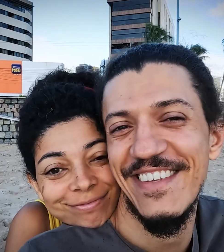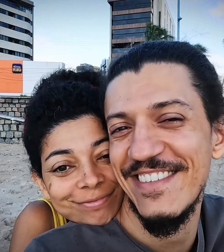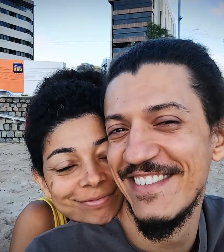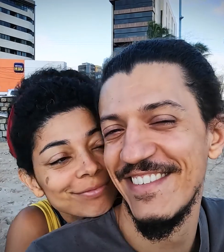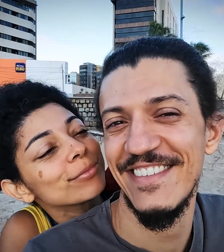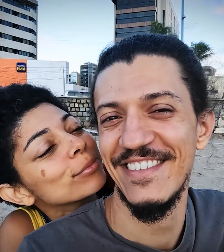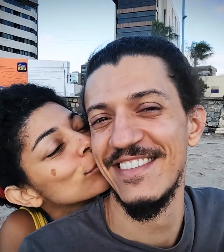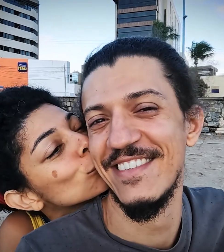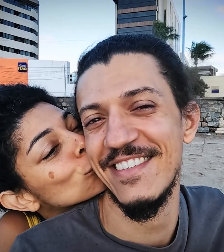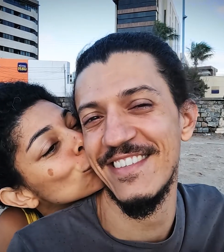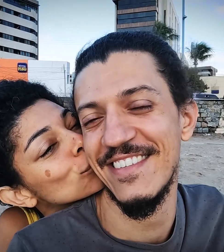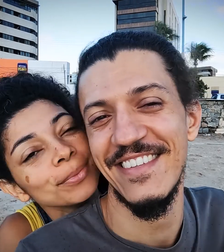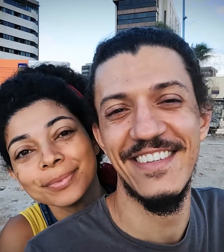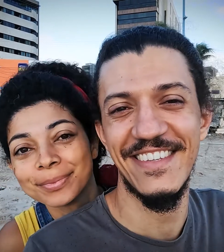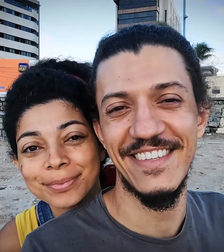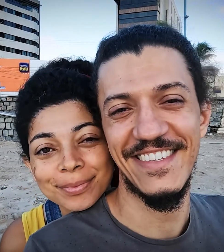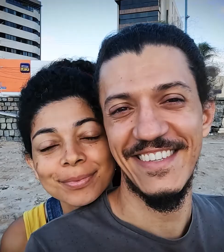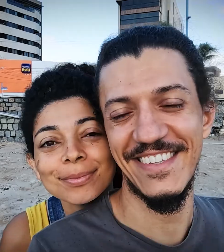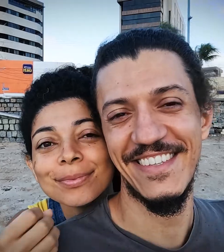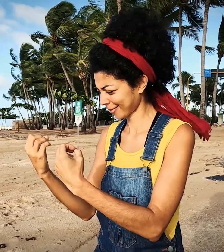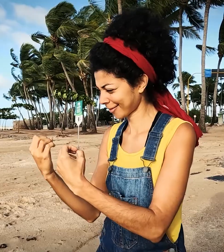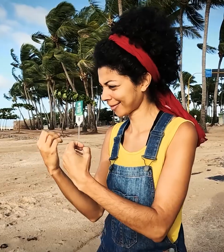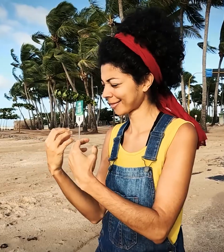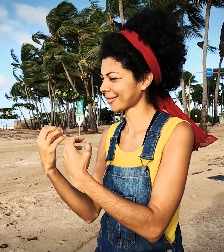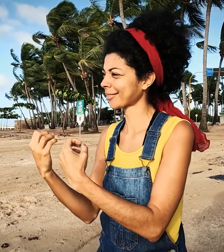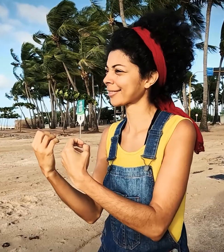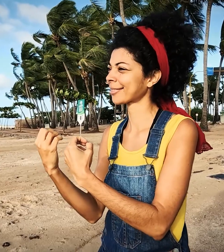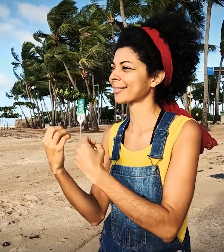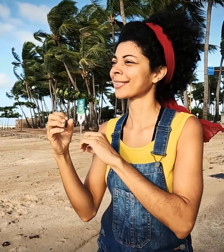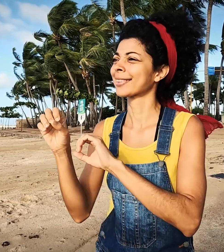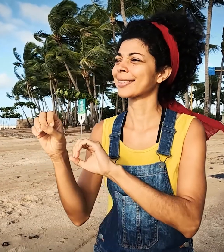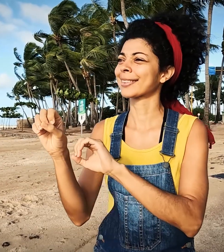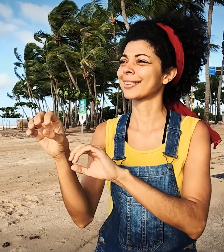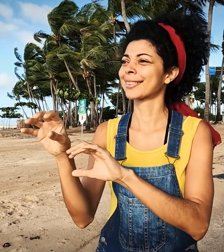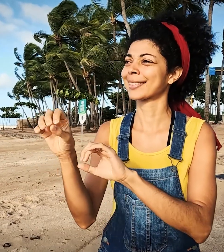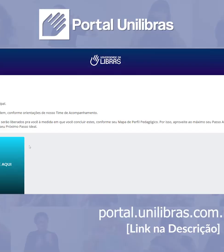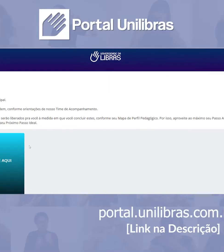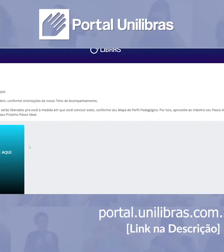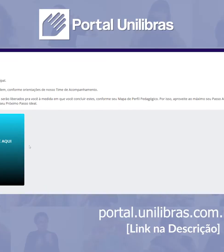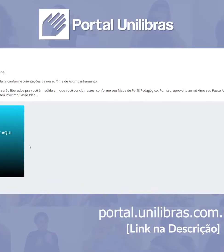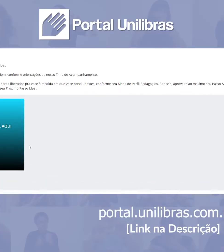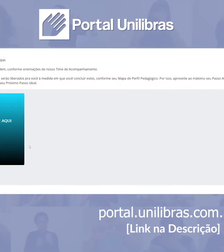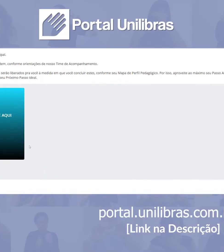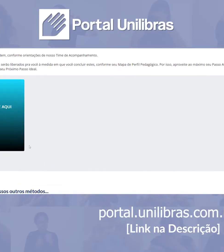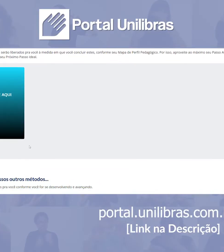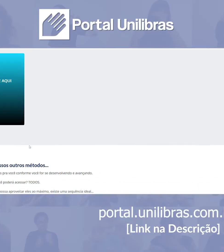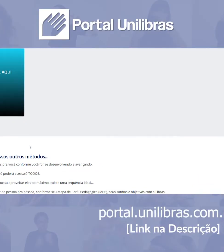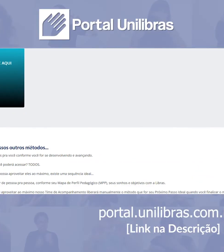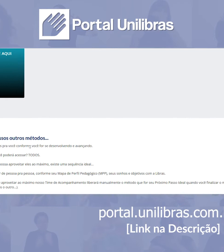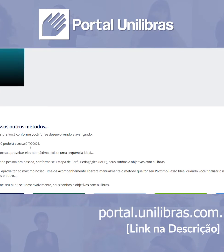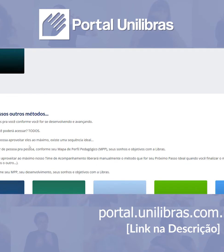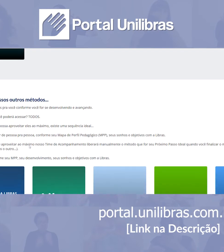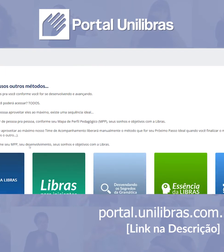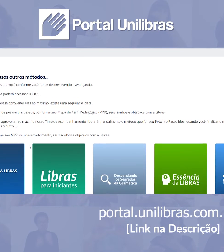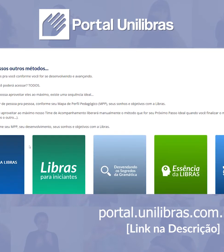tenho um convite especial para você. Eu e a Raquel, minha esposa que é surda, liberamos todos os nossos métodos da Universidade